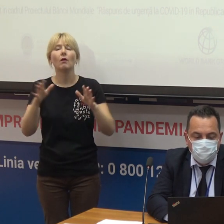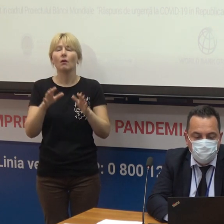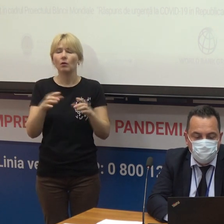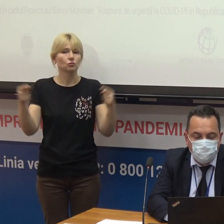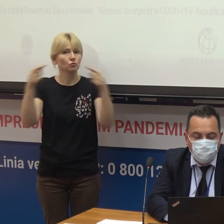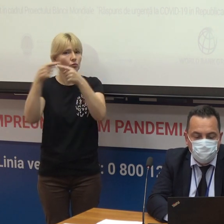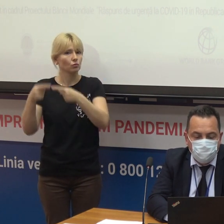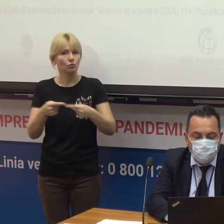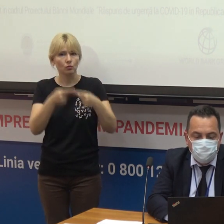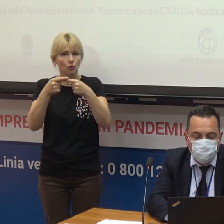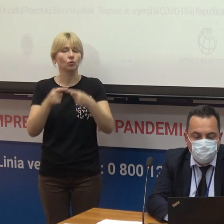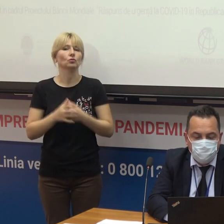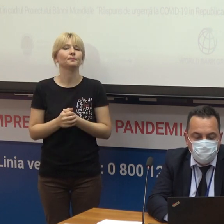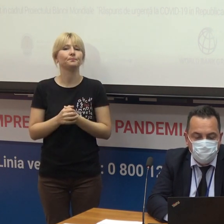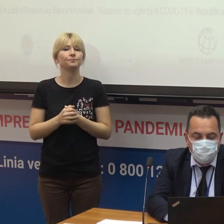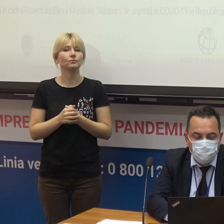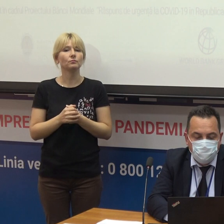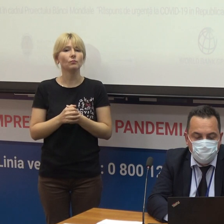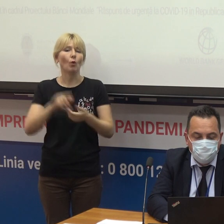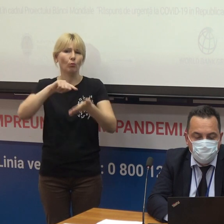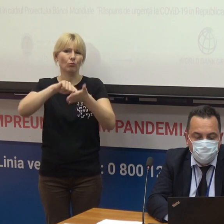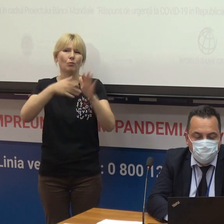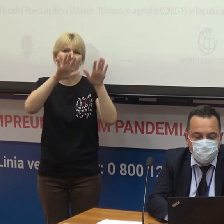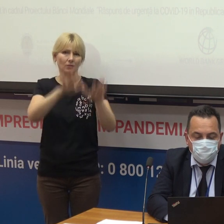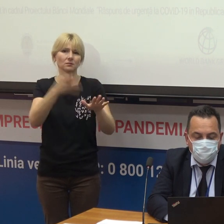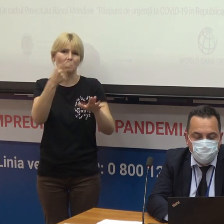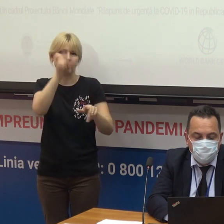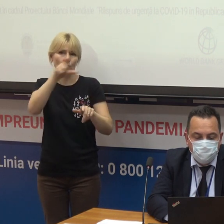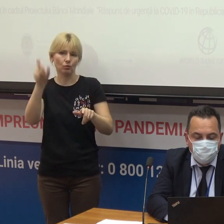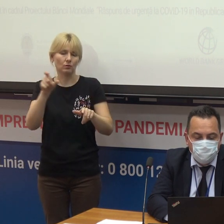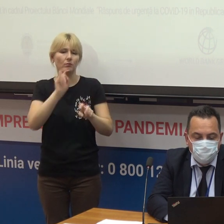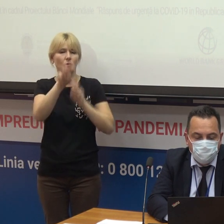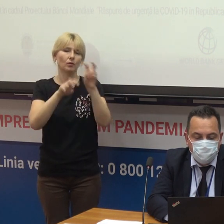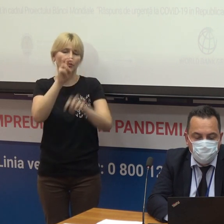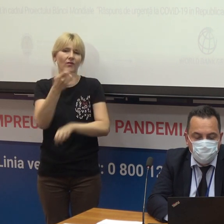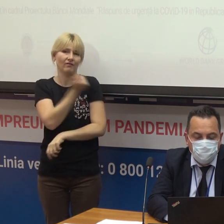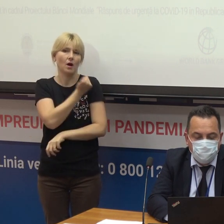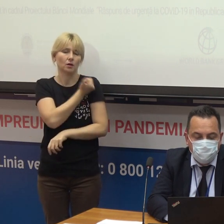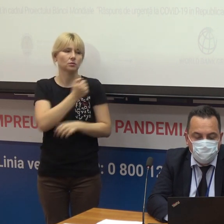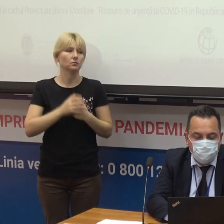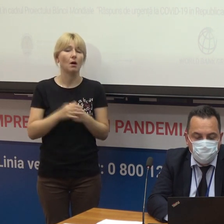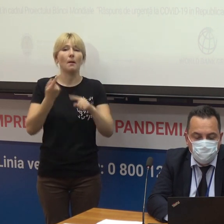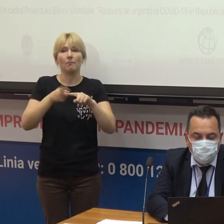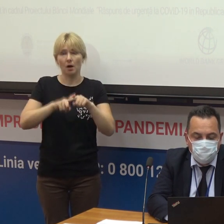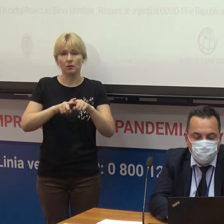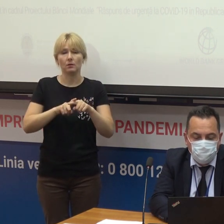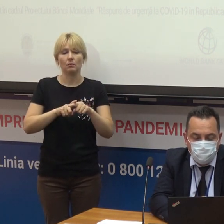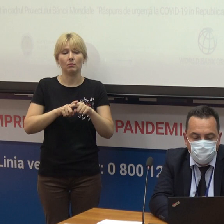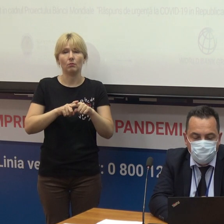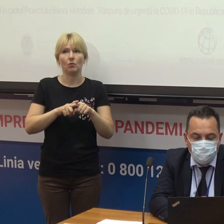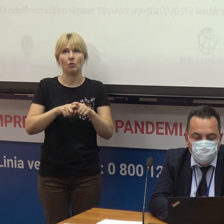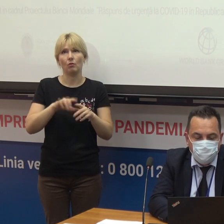uniform, în cadrul punctelor de vaccinare din țară. Astfel sunt în jur de